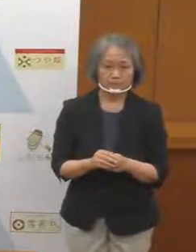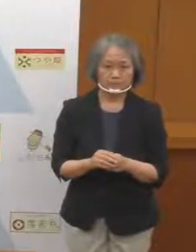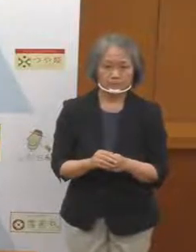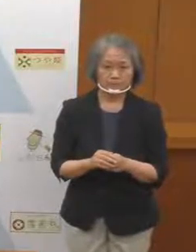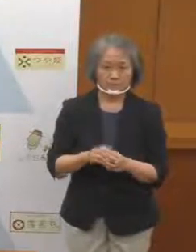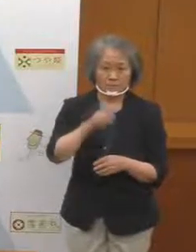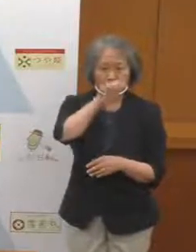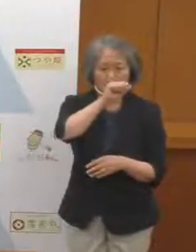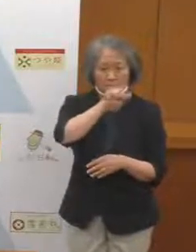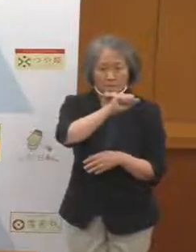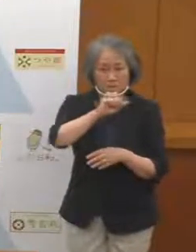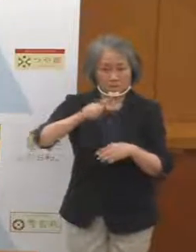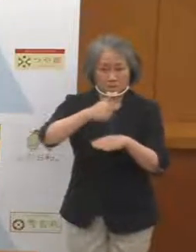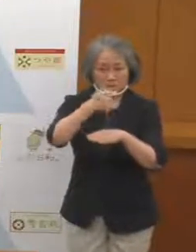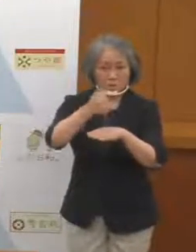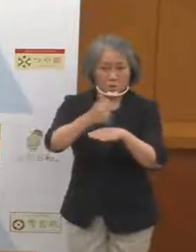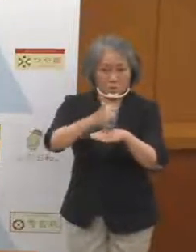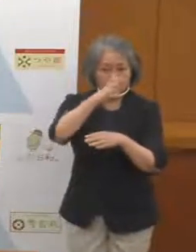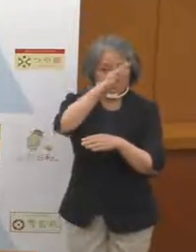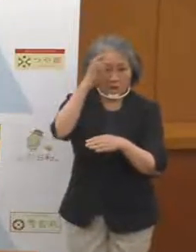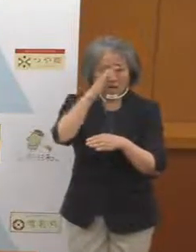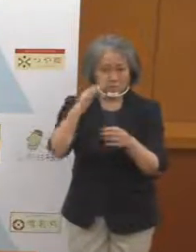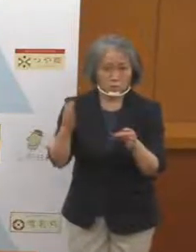なり愛を